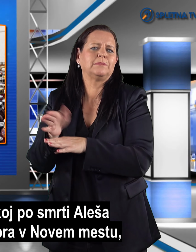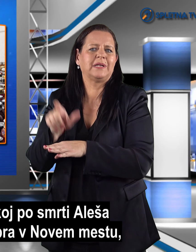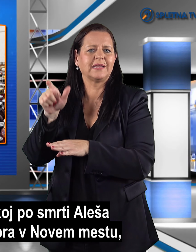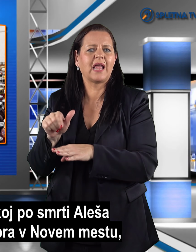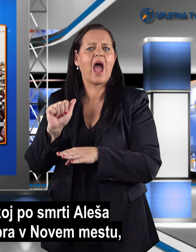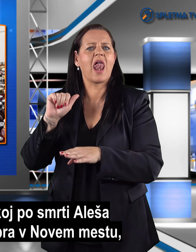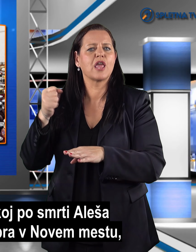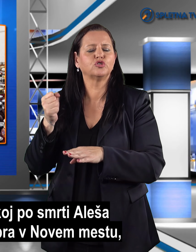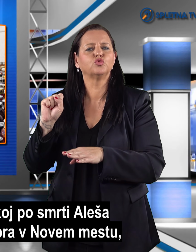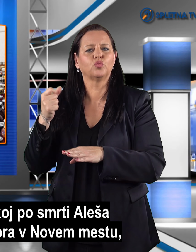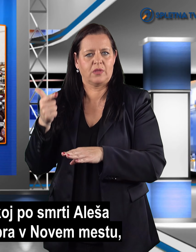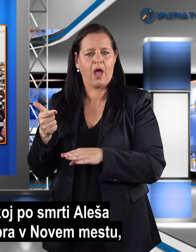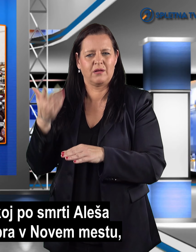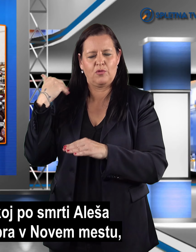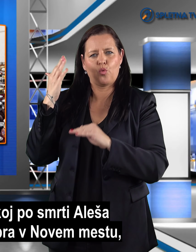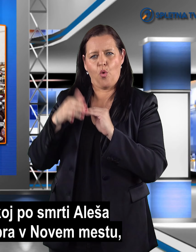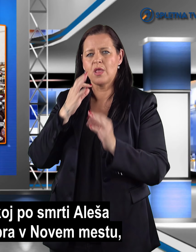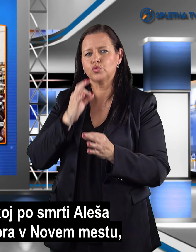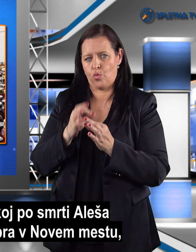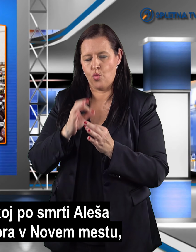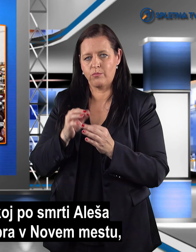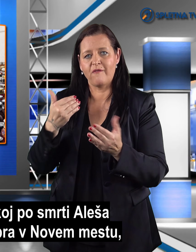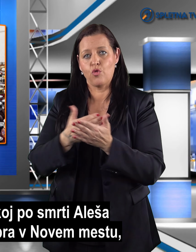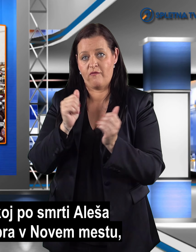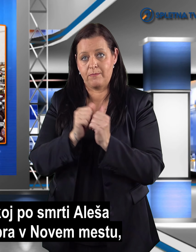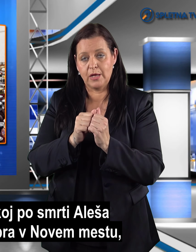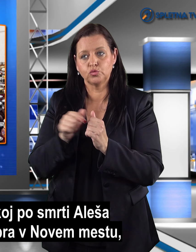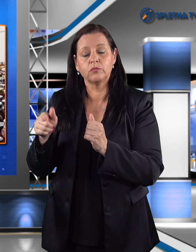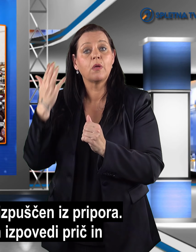v Novem mestu, je bil 12. decembra izpuščen iz pripora.